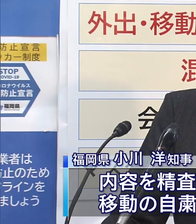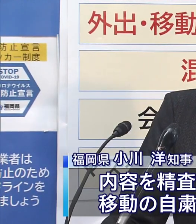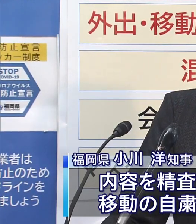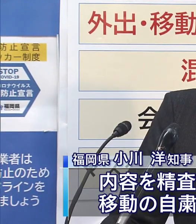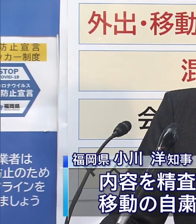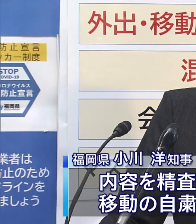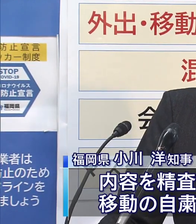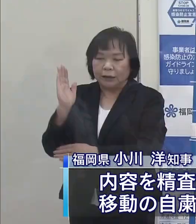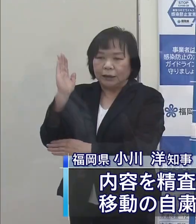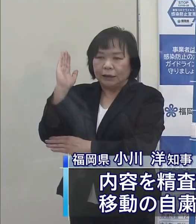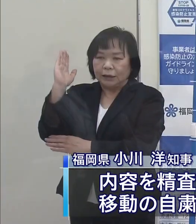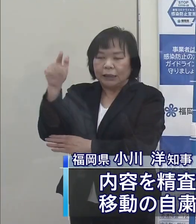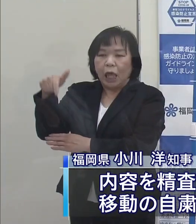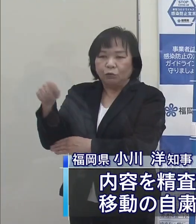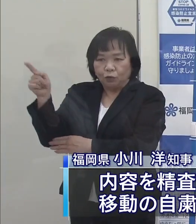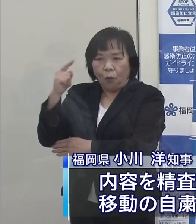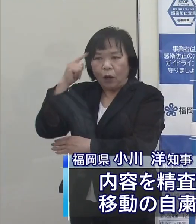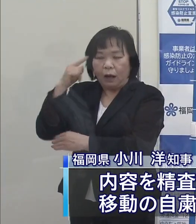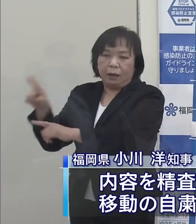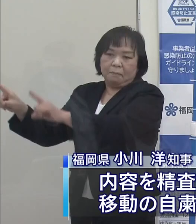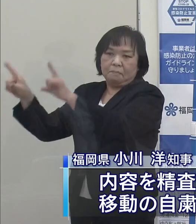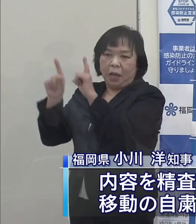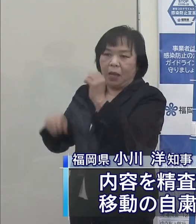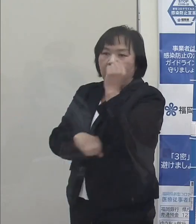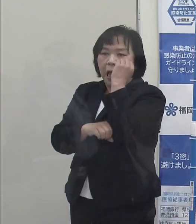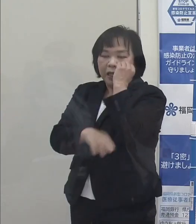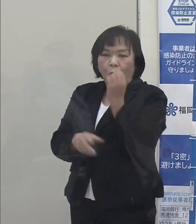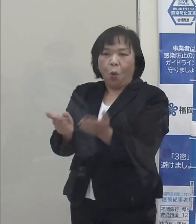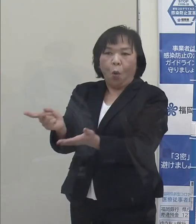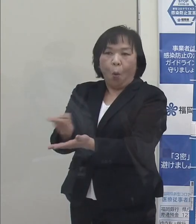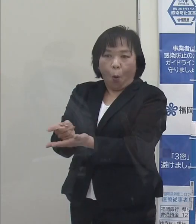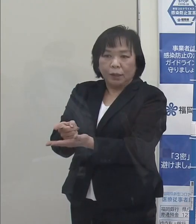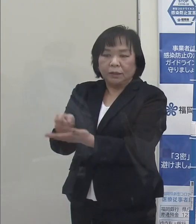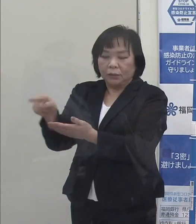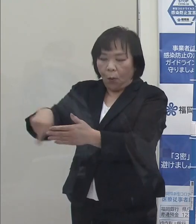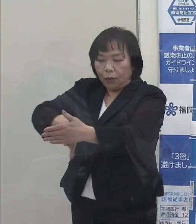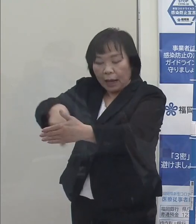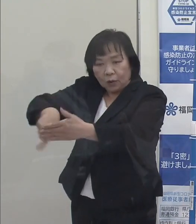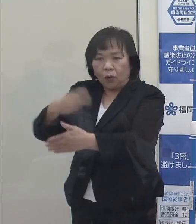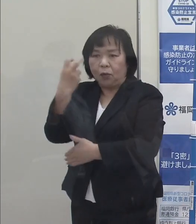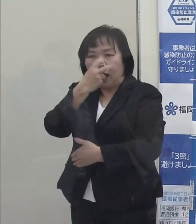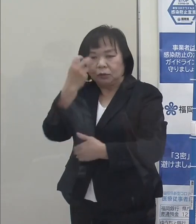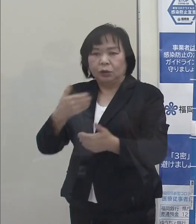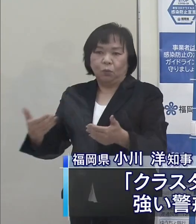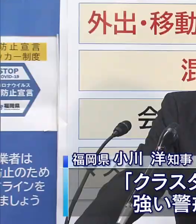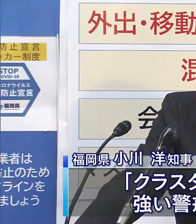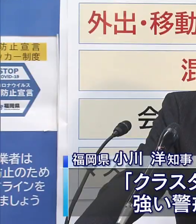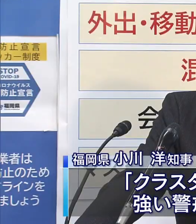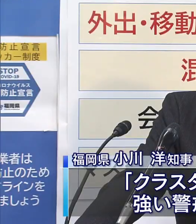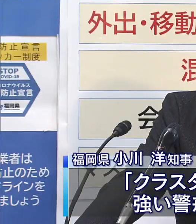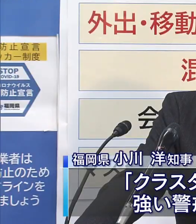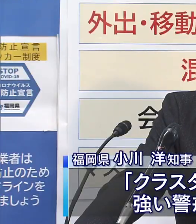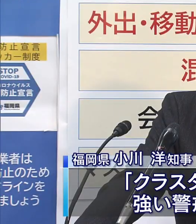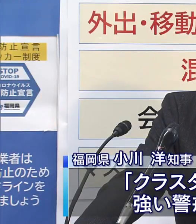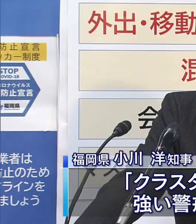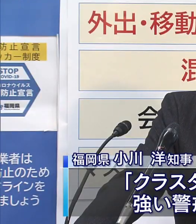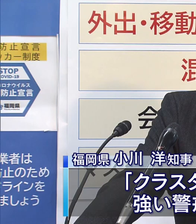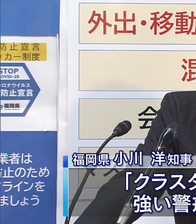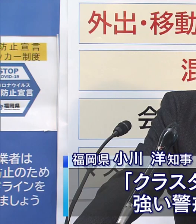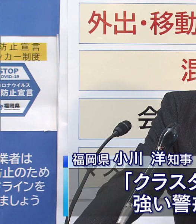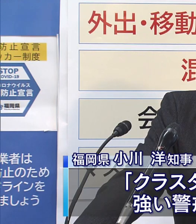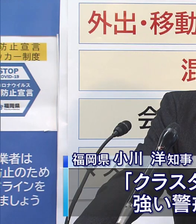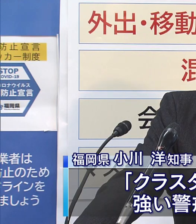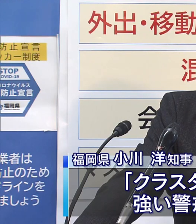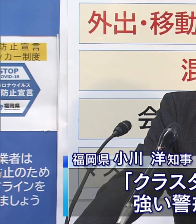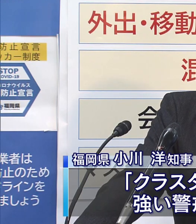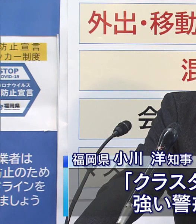対し児童の自粛を求めていく方針を示しましたまた福岡県の現状についてはクラスターの発生が増加し